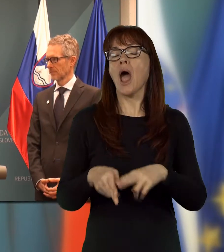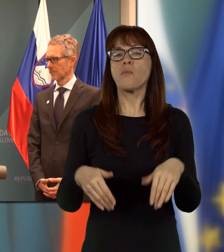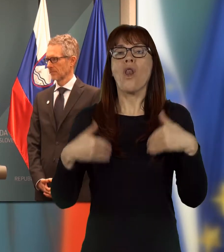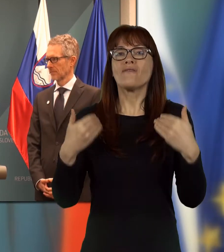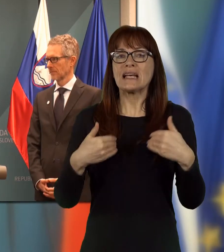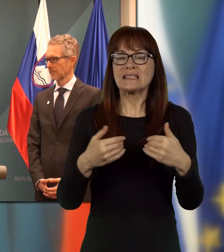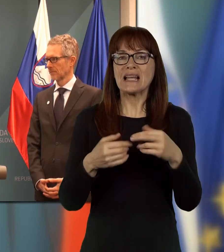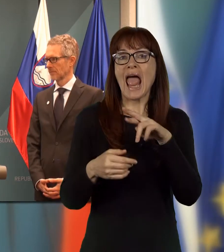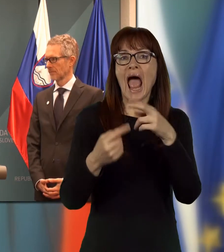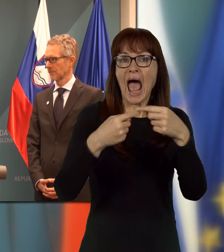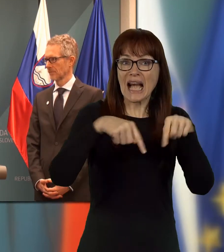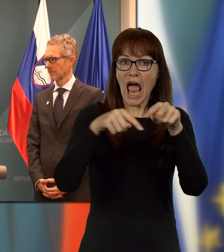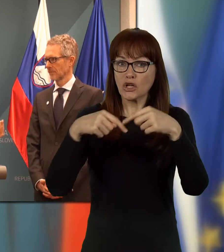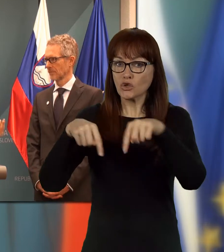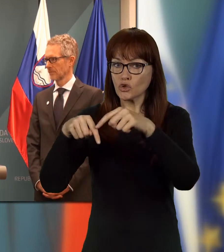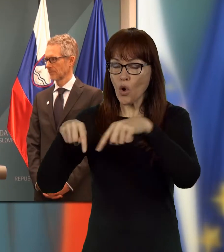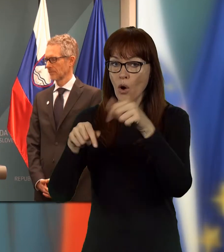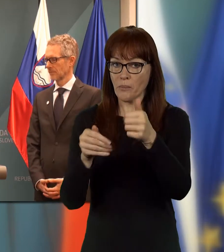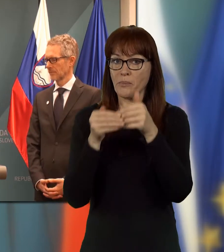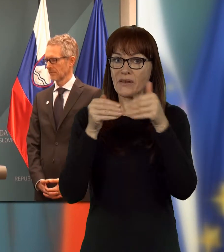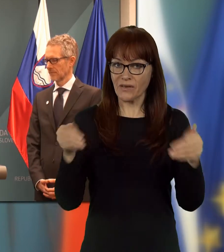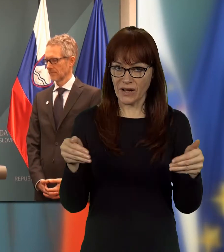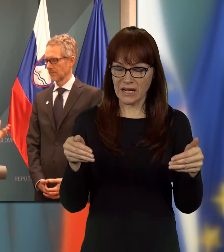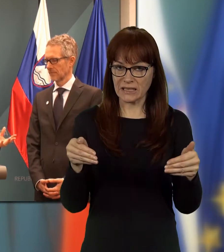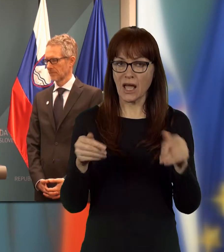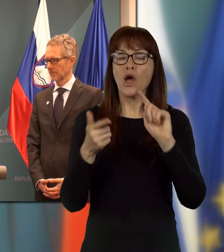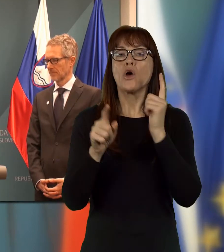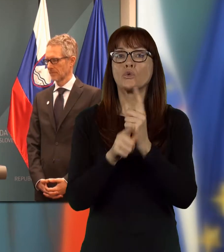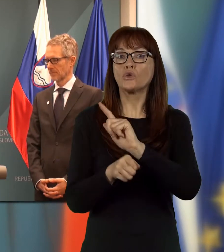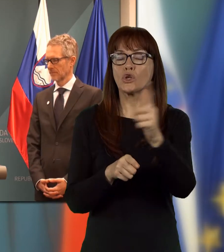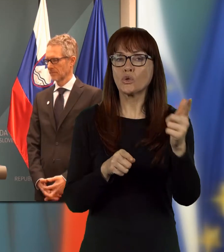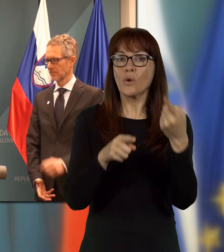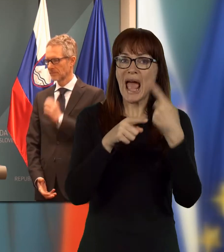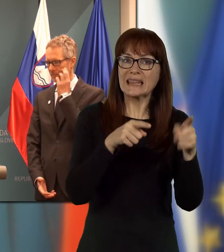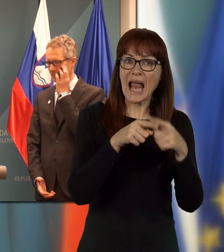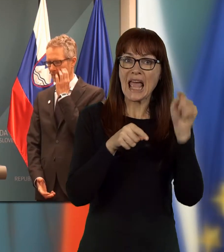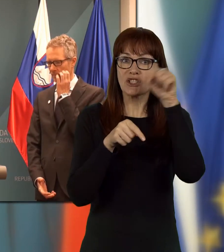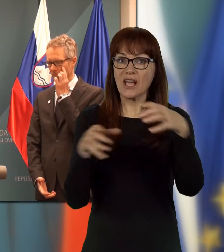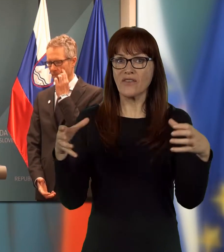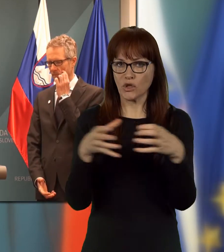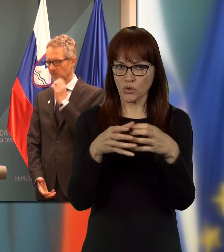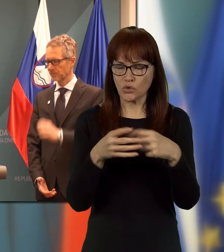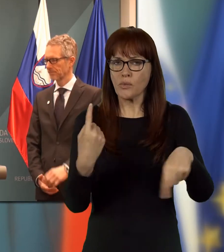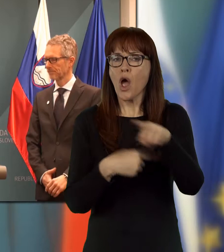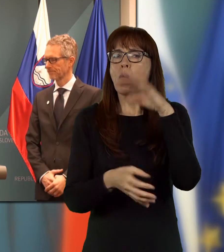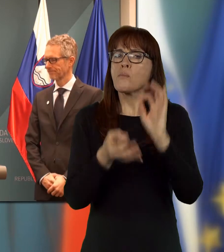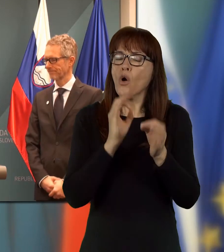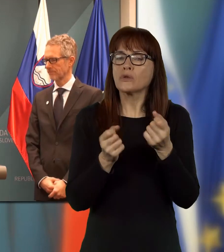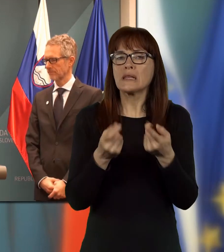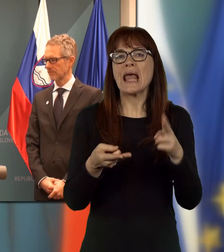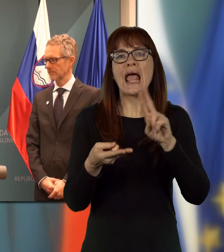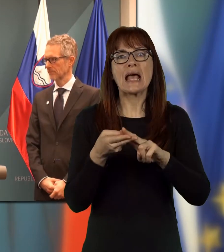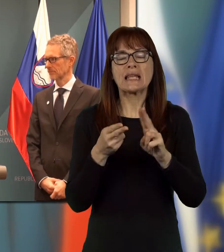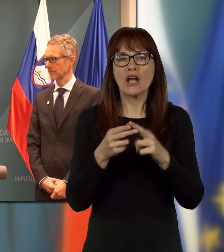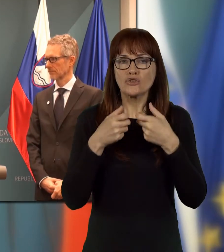tudi resorje, v prvi vrsti, pa potem tudi druge deležnike v družbi, poskušali na